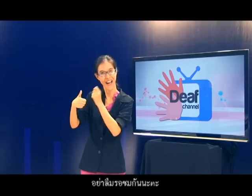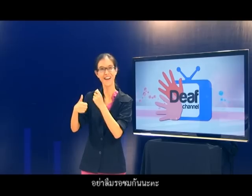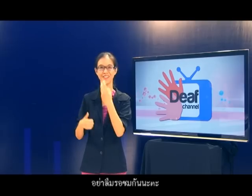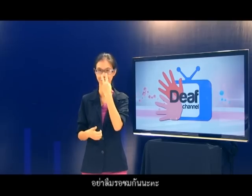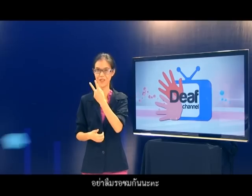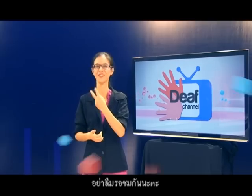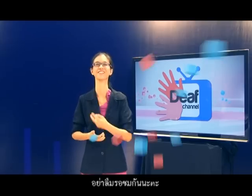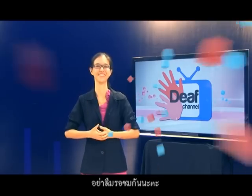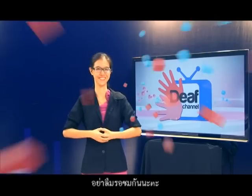ะ